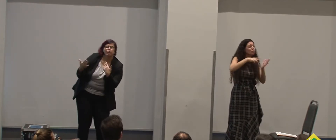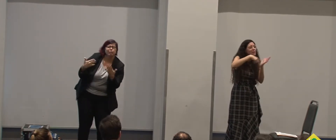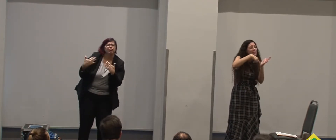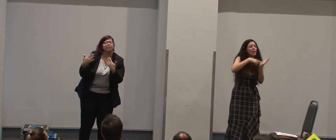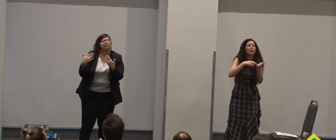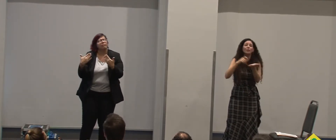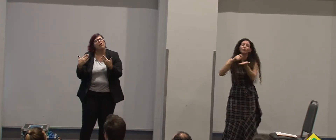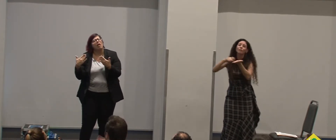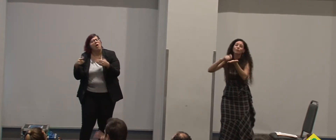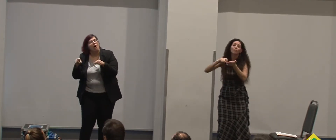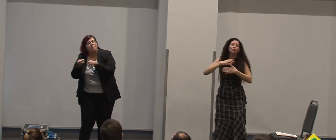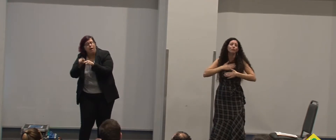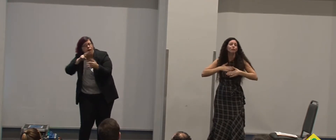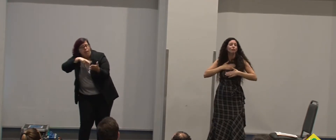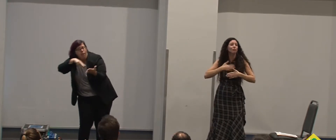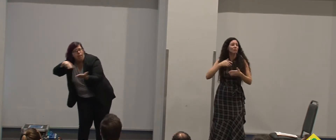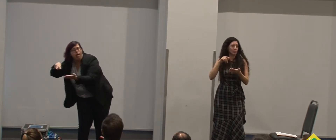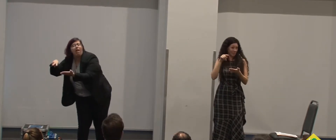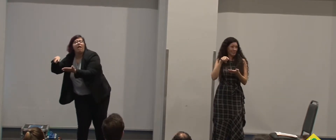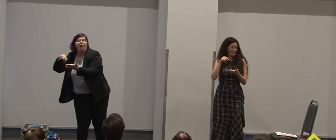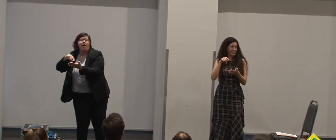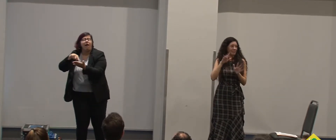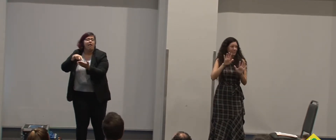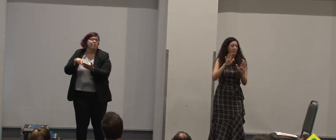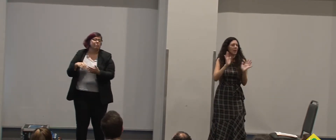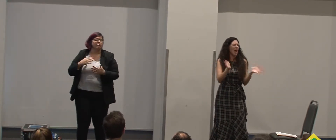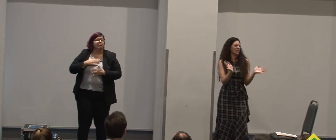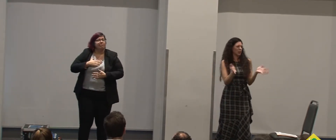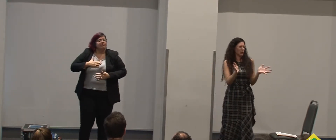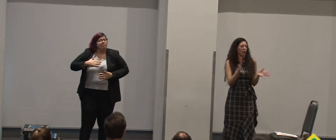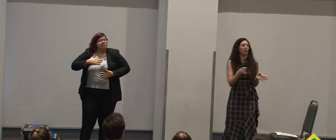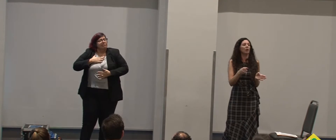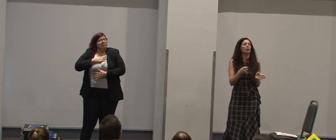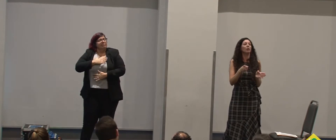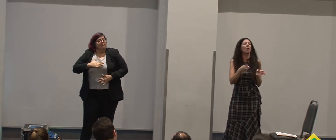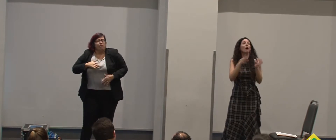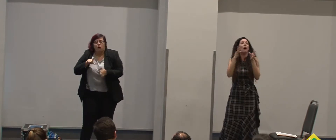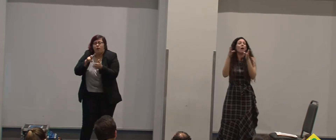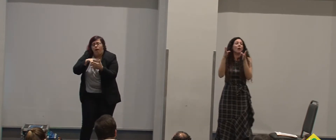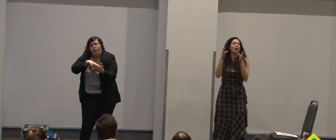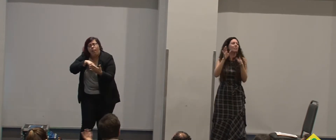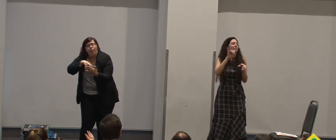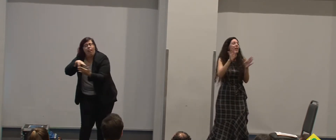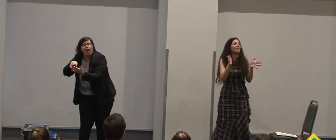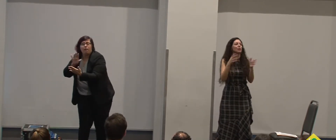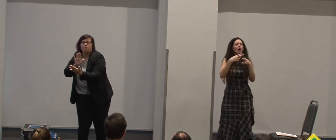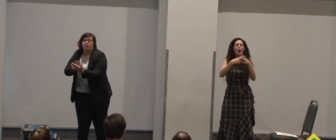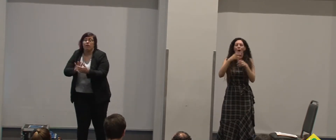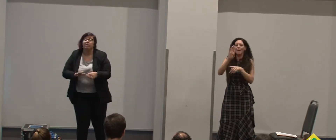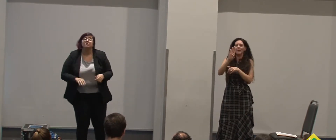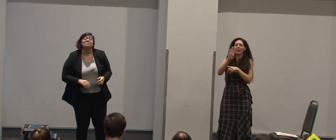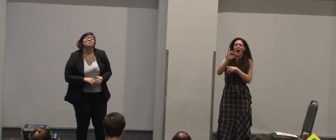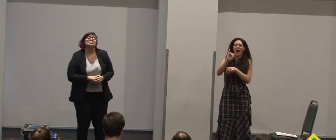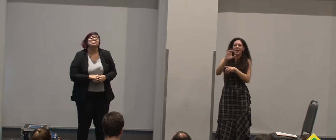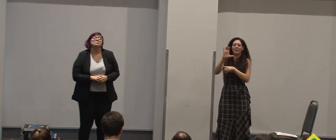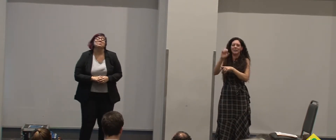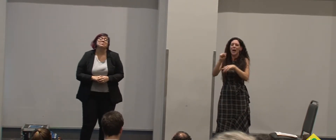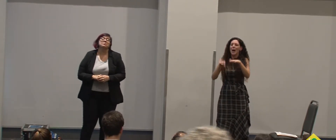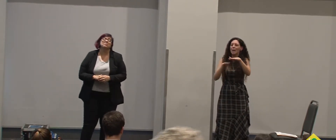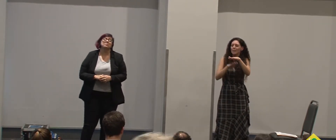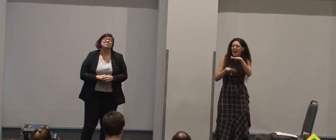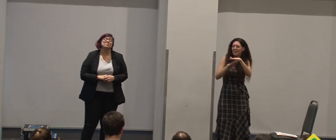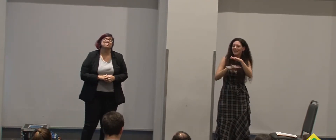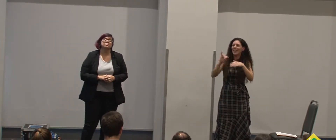registros de expressar a língua. A gente tem, da mesma maneira que a gente também tem as maneiras de se expressar na parte